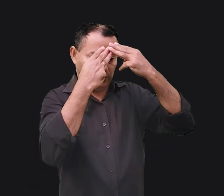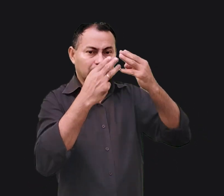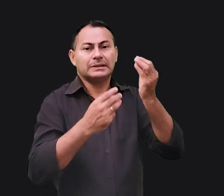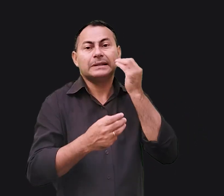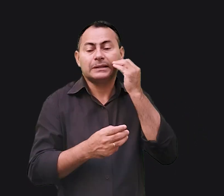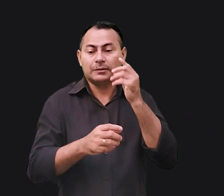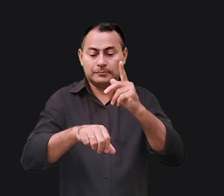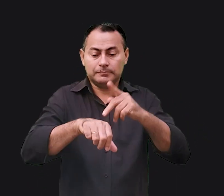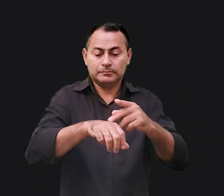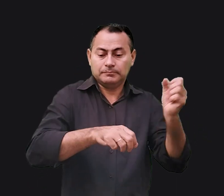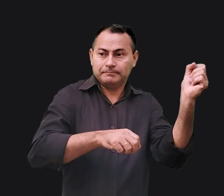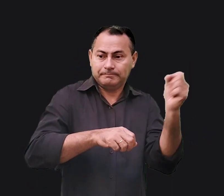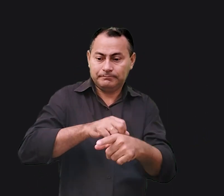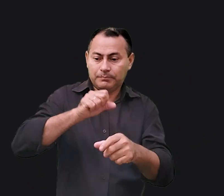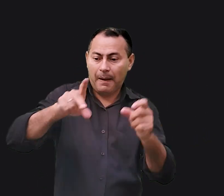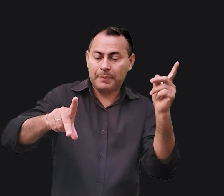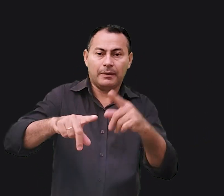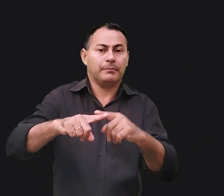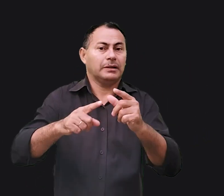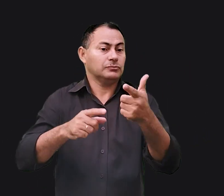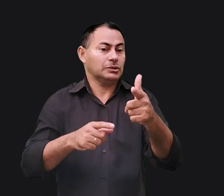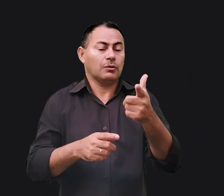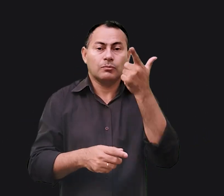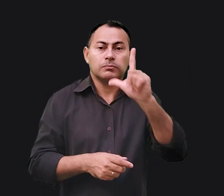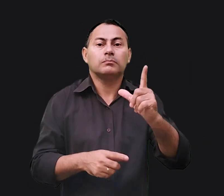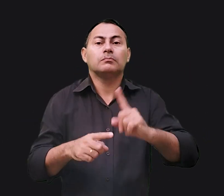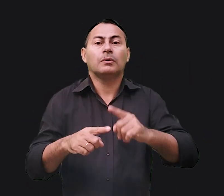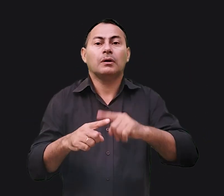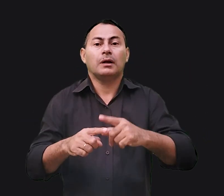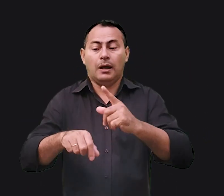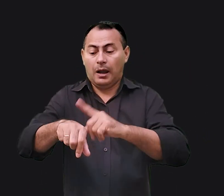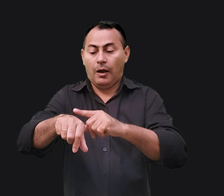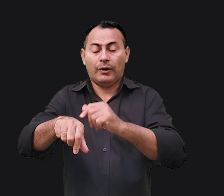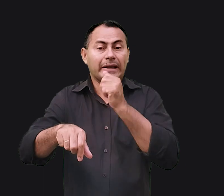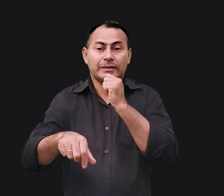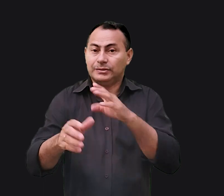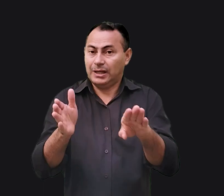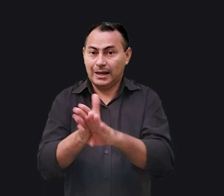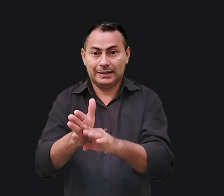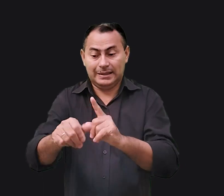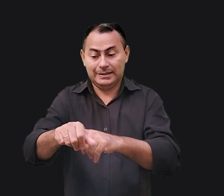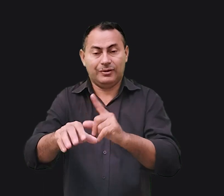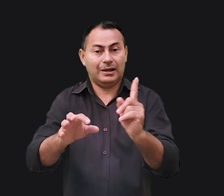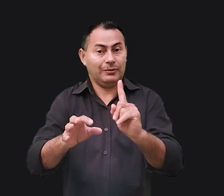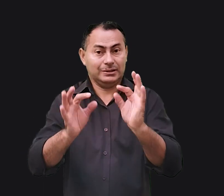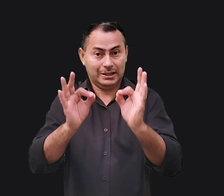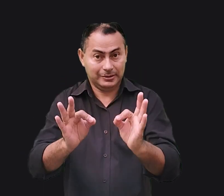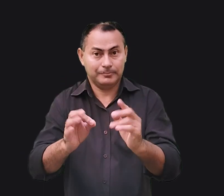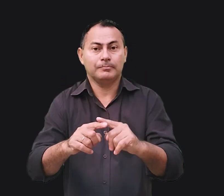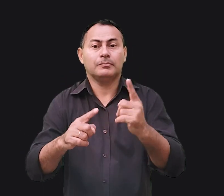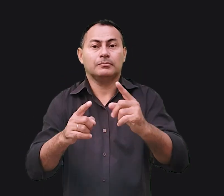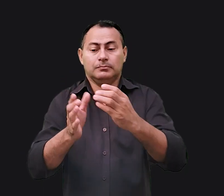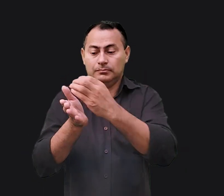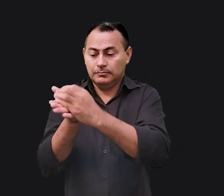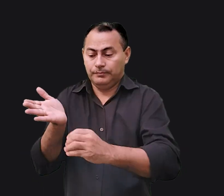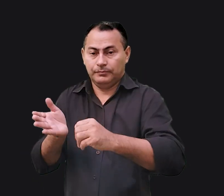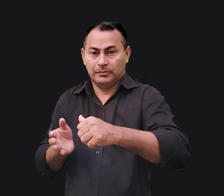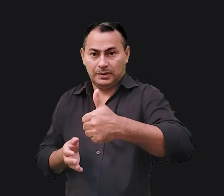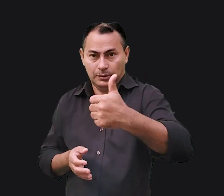tentado apedrejar Jesus, mas não tinham conseguido, porque sua hora ainda não havia chegado. Mas no capítulo 12